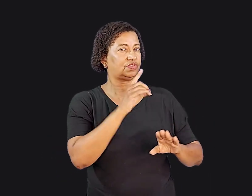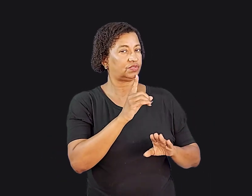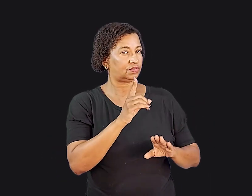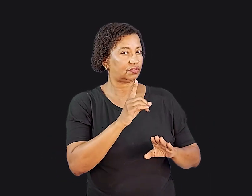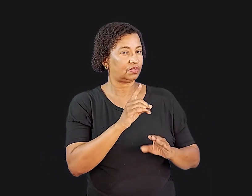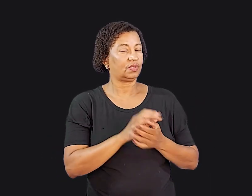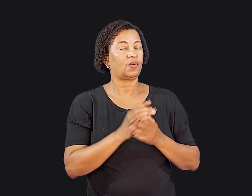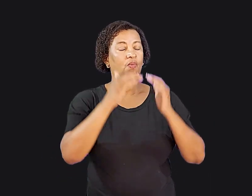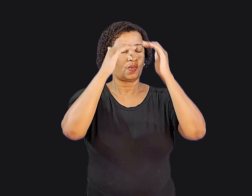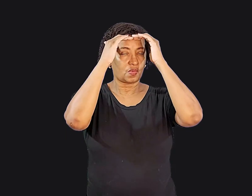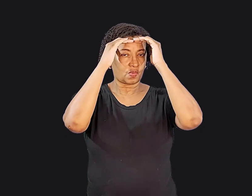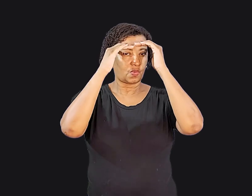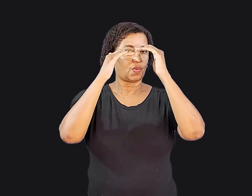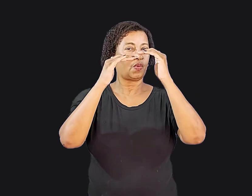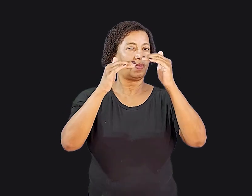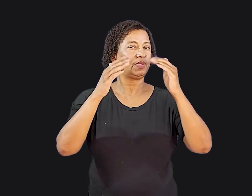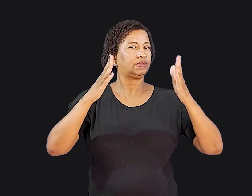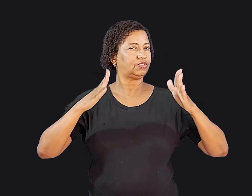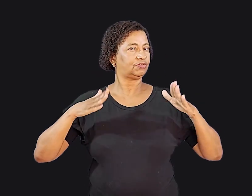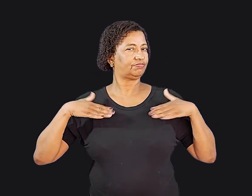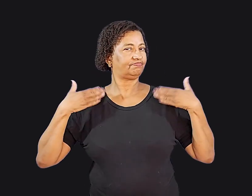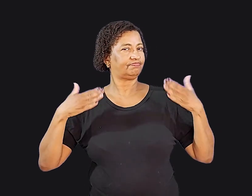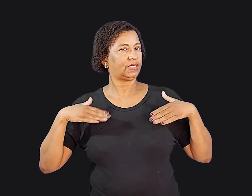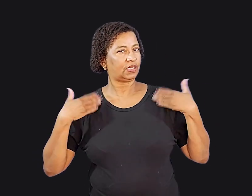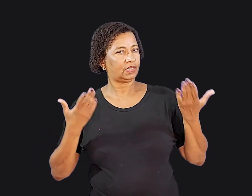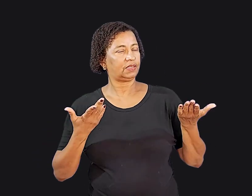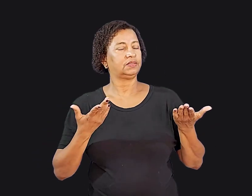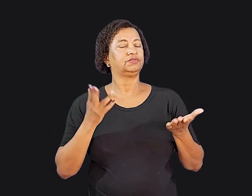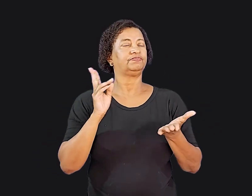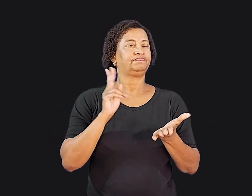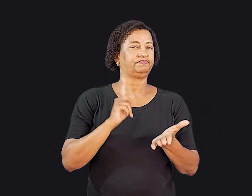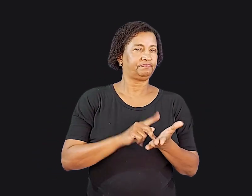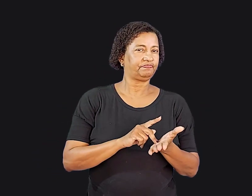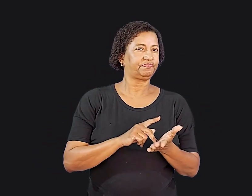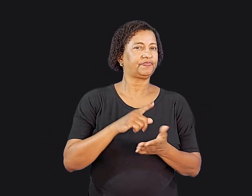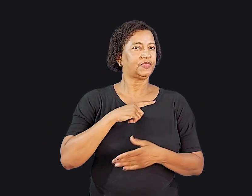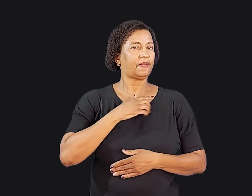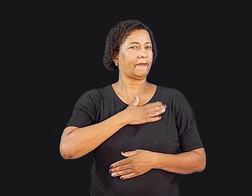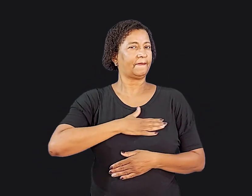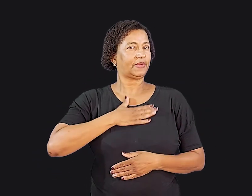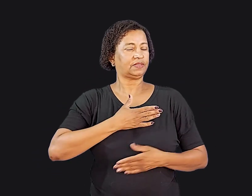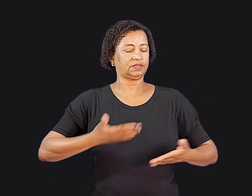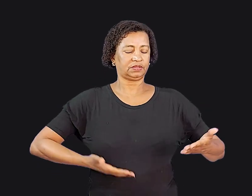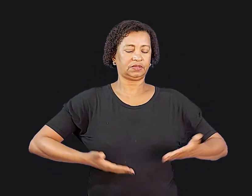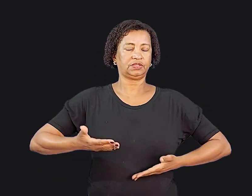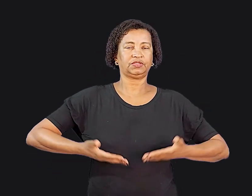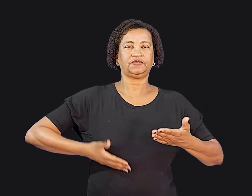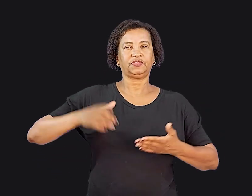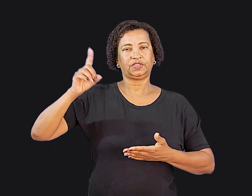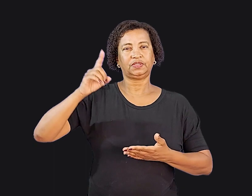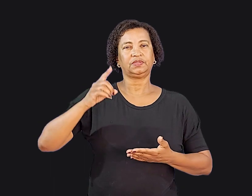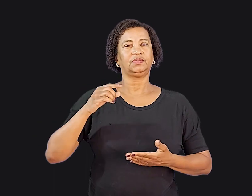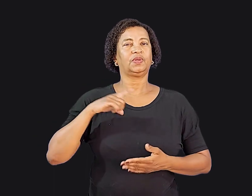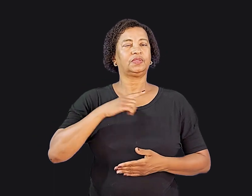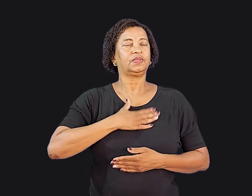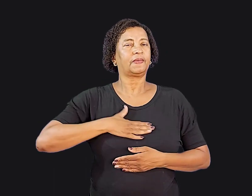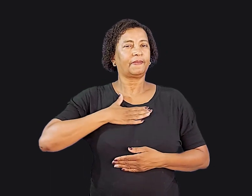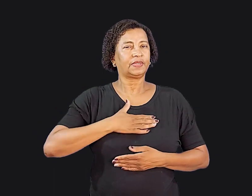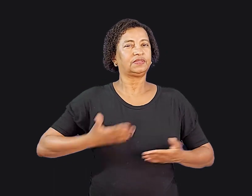não. Obedeça-o e alegre-se. Isso mesmo. Tenha prazer em servir a Deus. Tenha prazer em servir